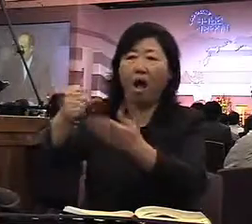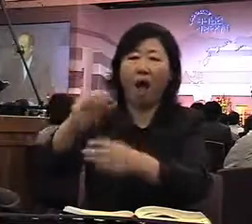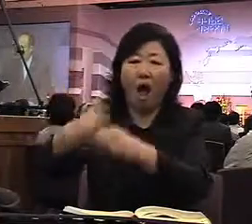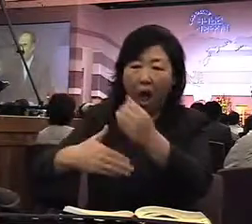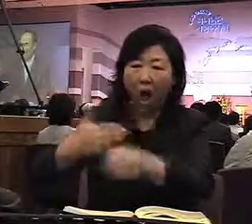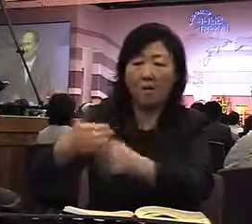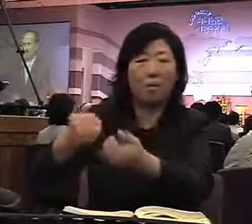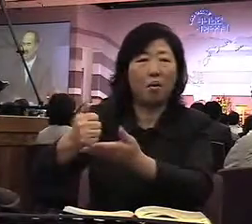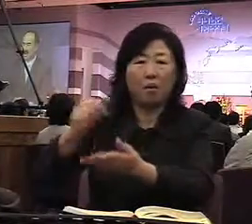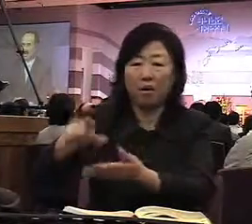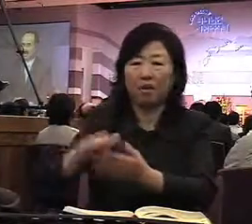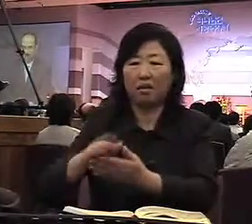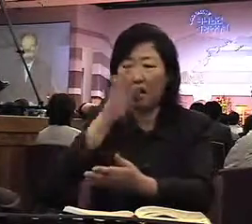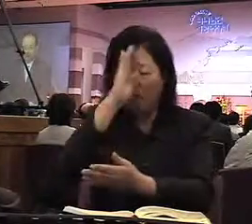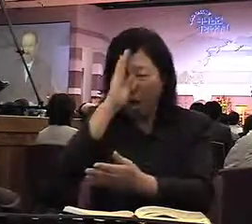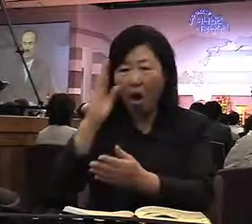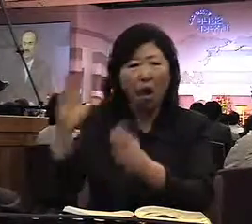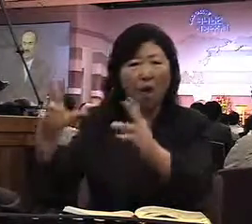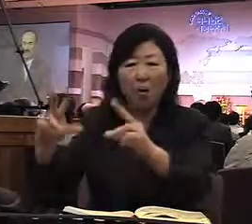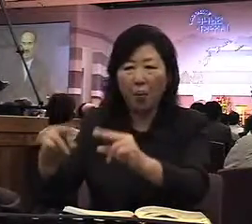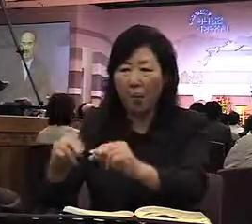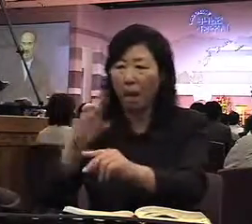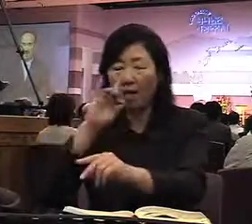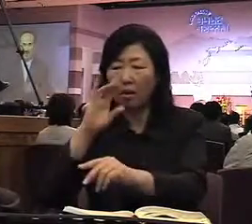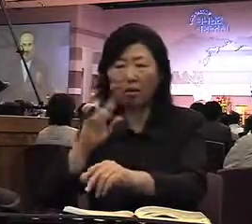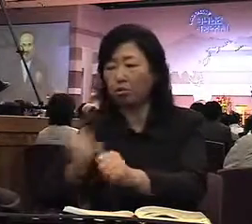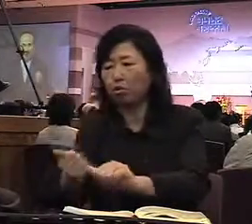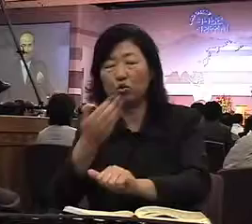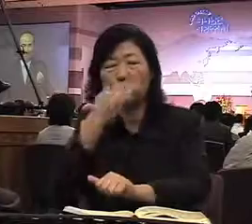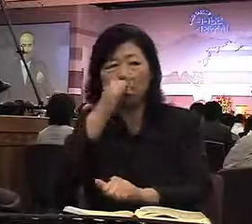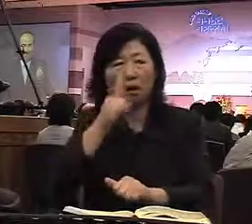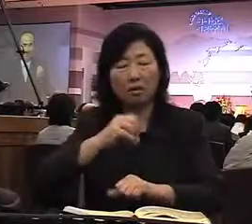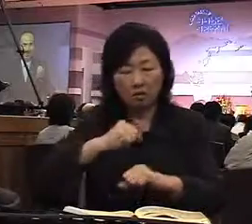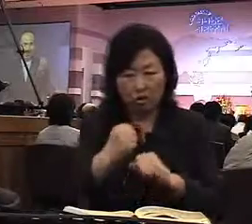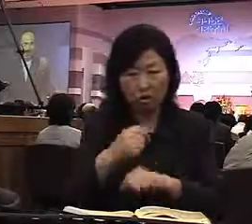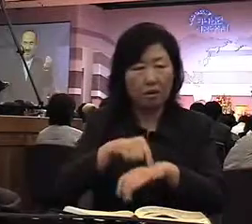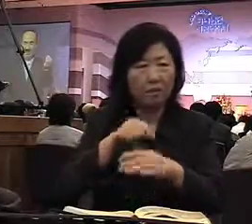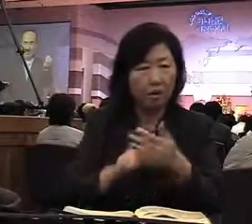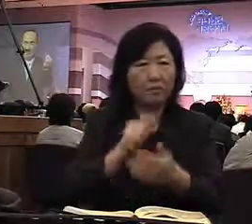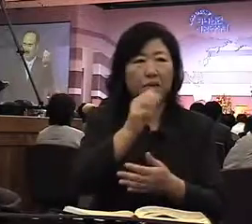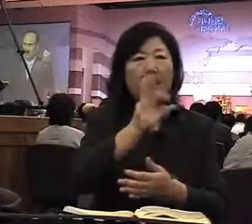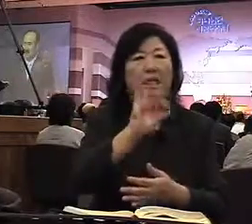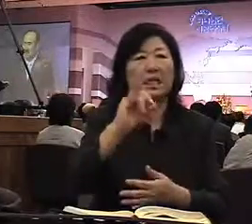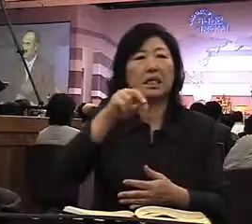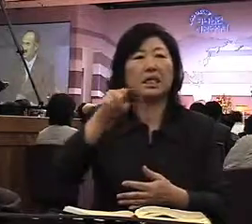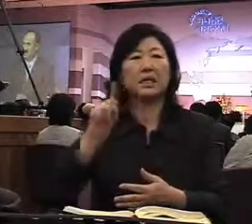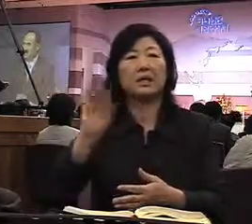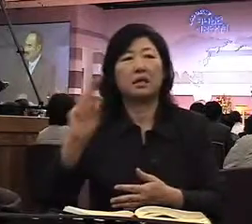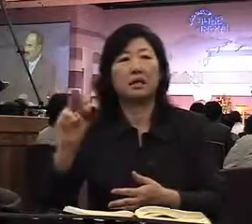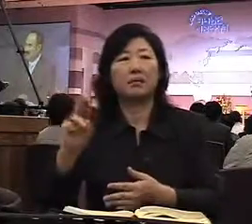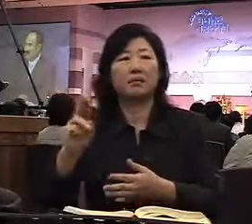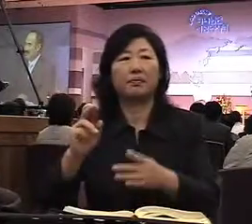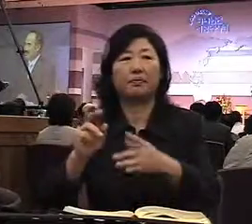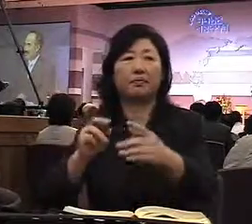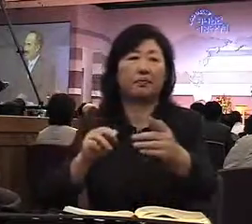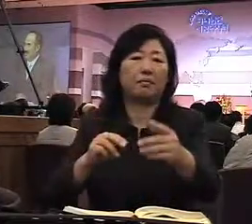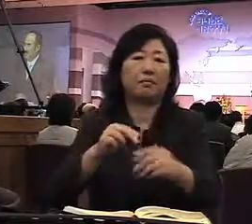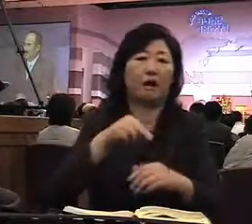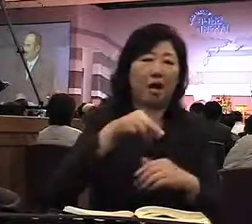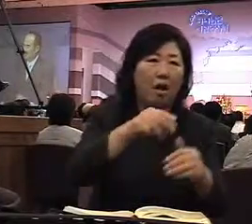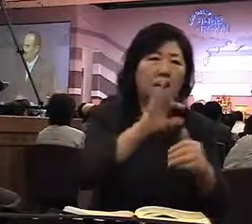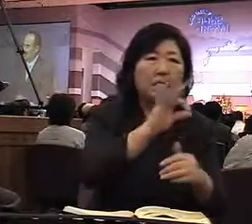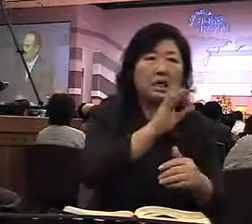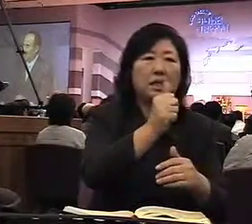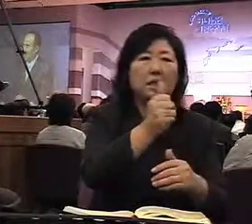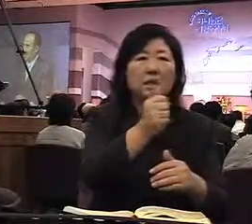병은 안 낫는다고 말했습니다. 그럼 죽을 수도 있어요. 그러나 순종하는 마음으로 이사야에 가서 히스기야에게 말했습니다.